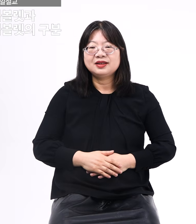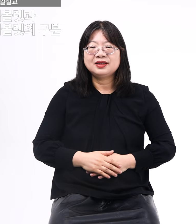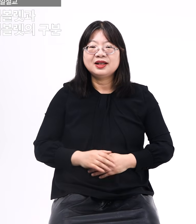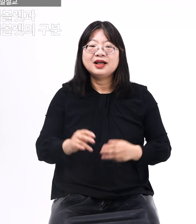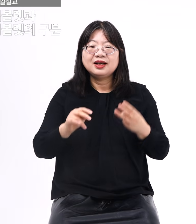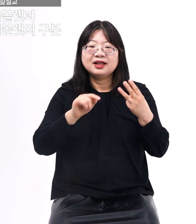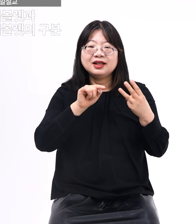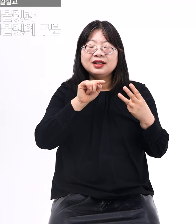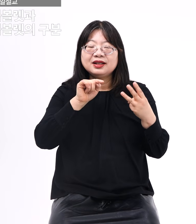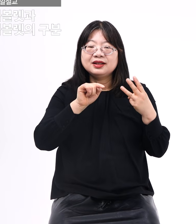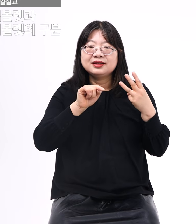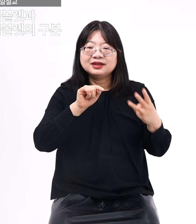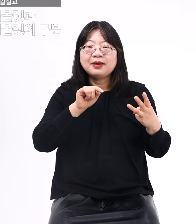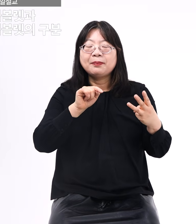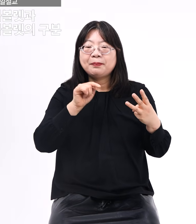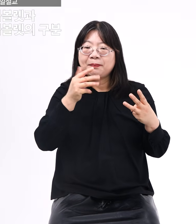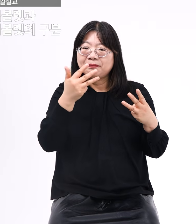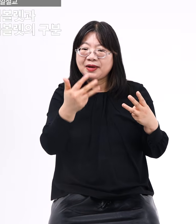38따라지.